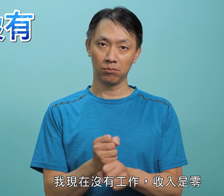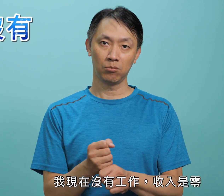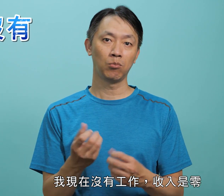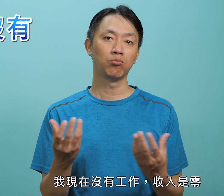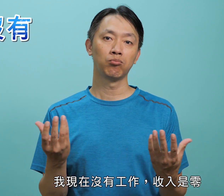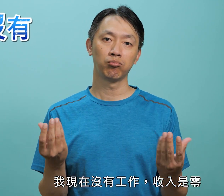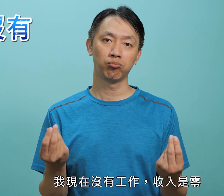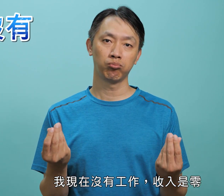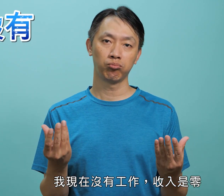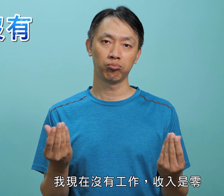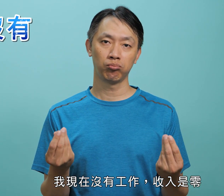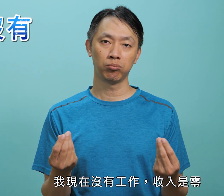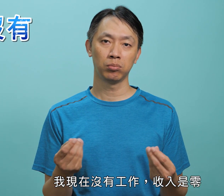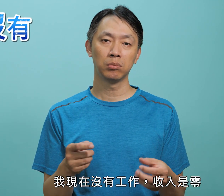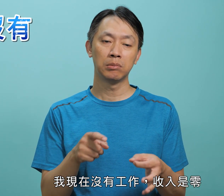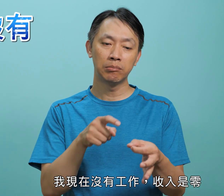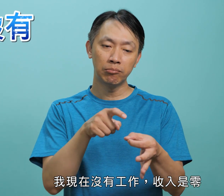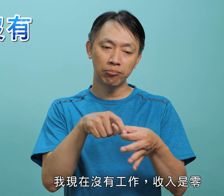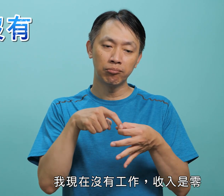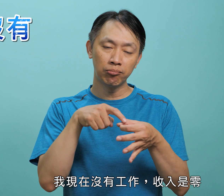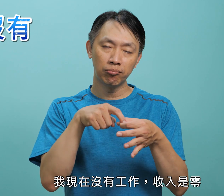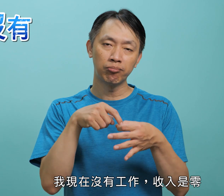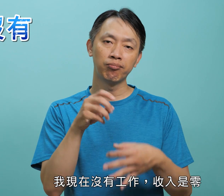我现在没有工作，收入是0。